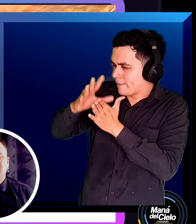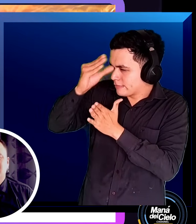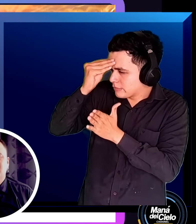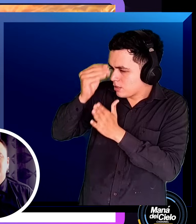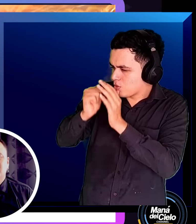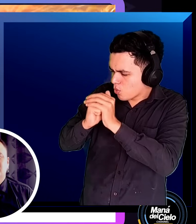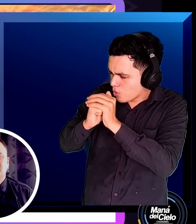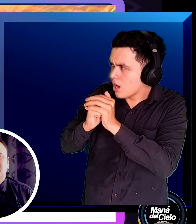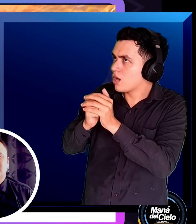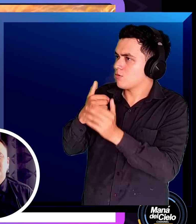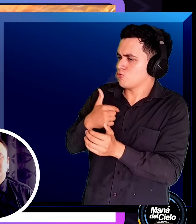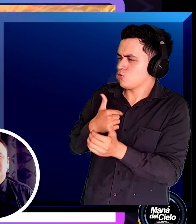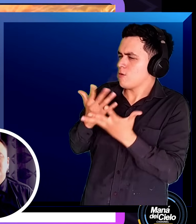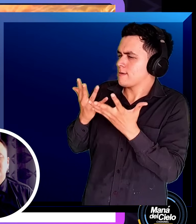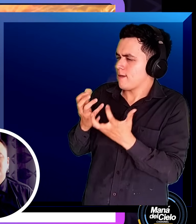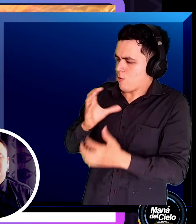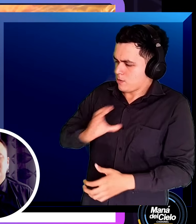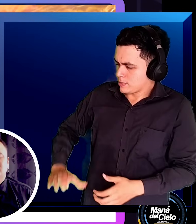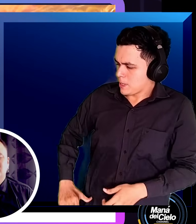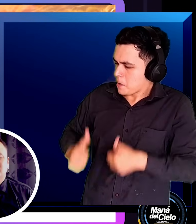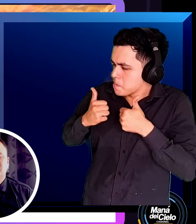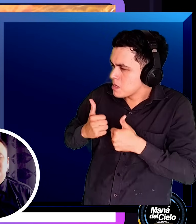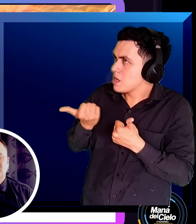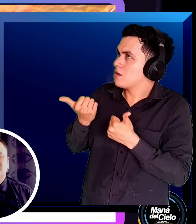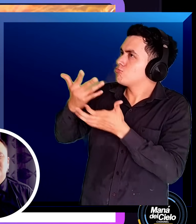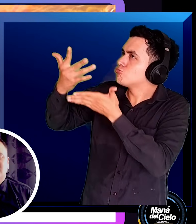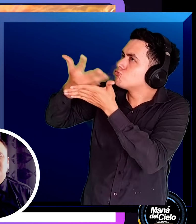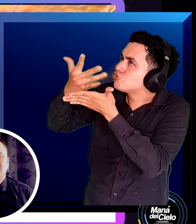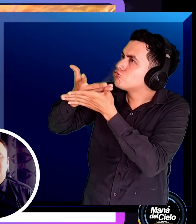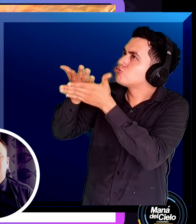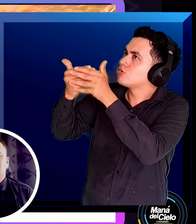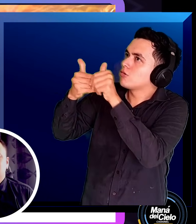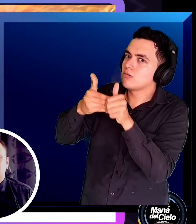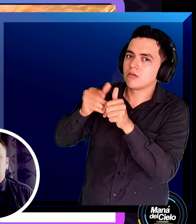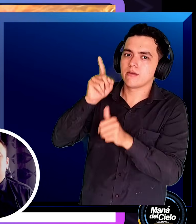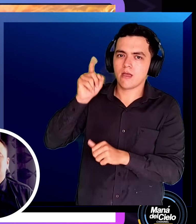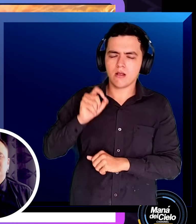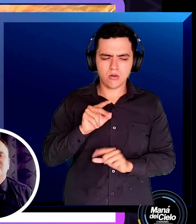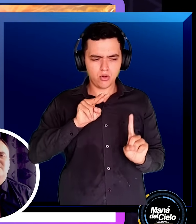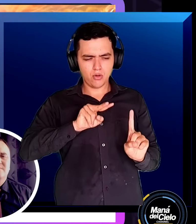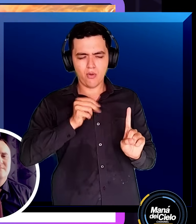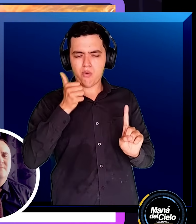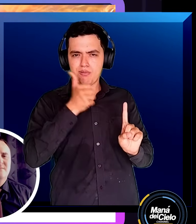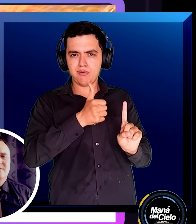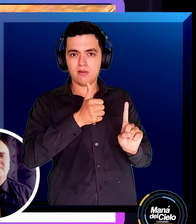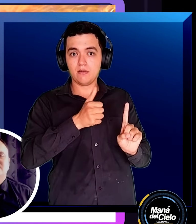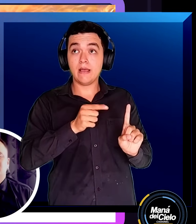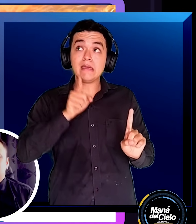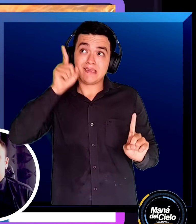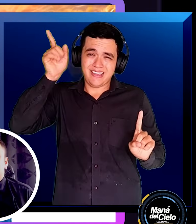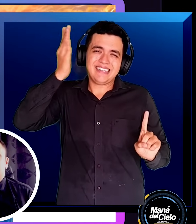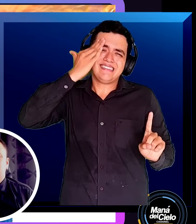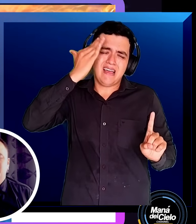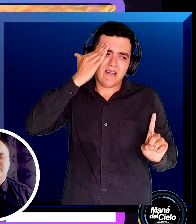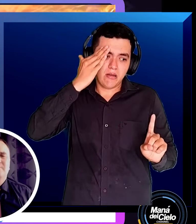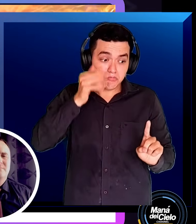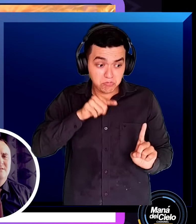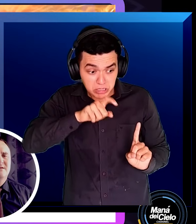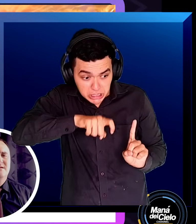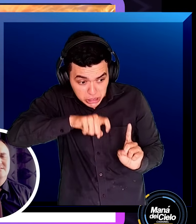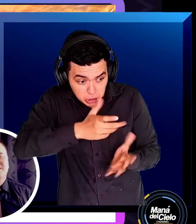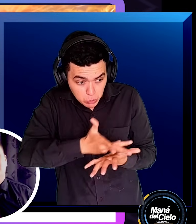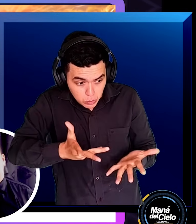porque el rey le había ofrecido a Esdras: si quiere, yo le mando un ejército para que